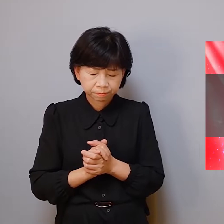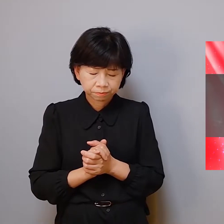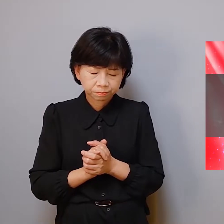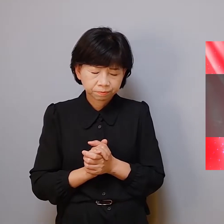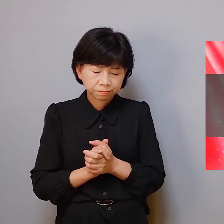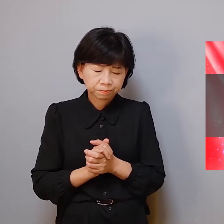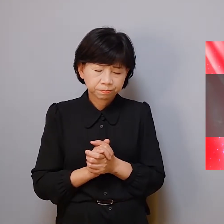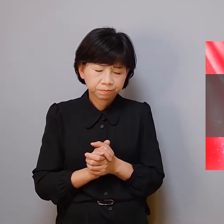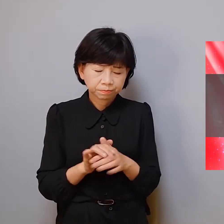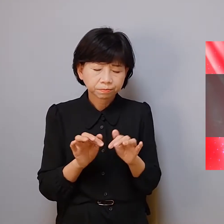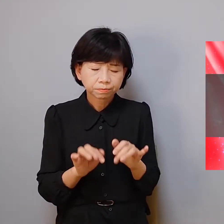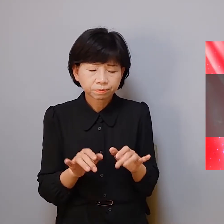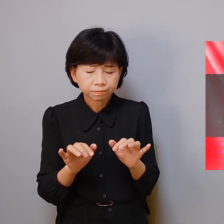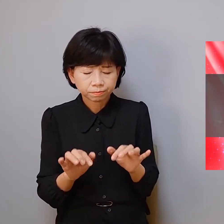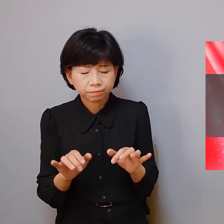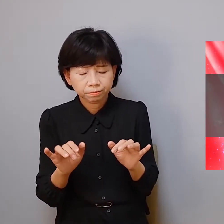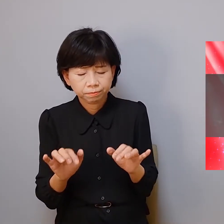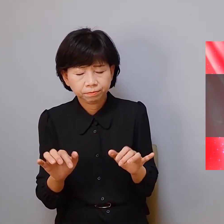아멘.